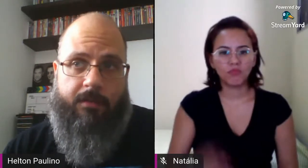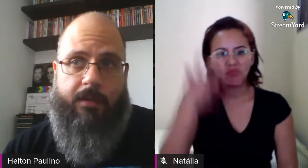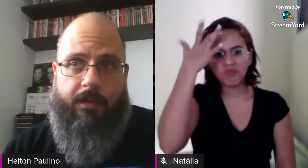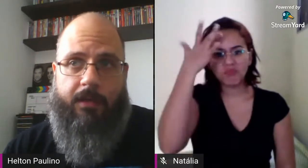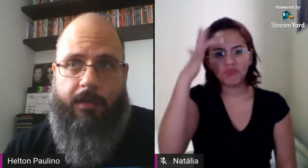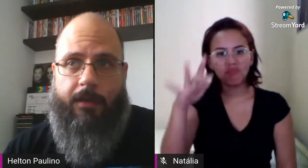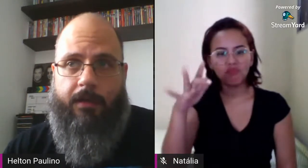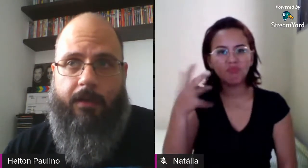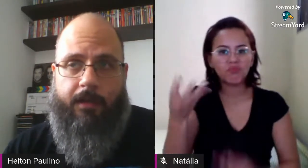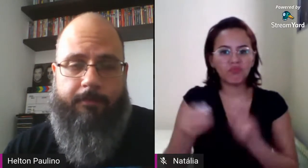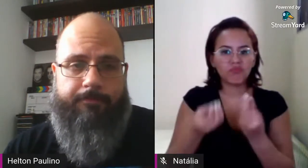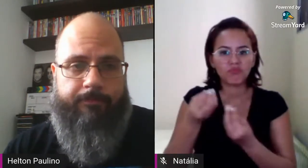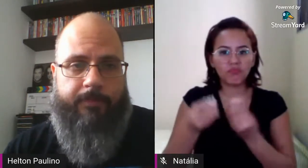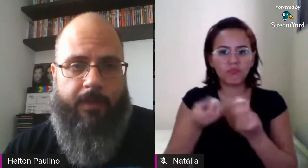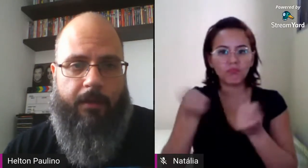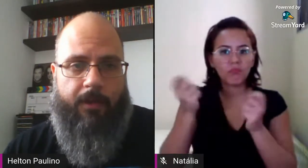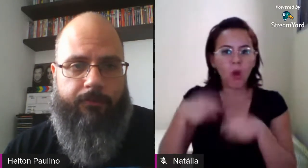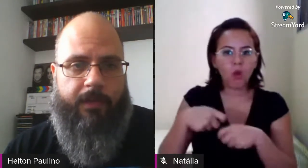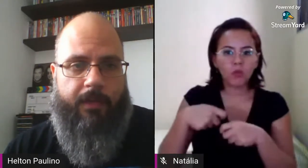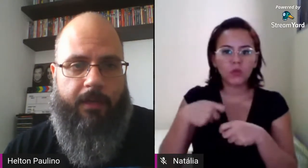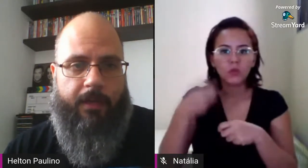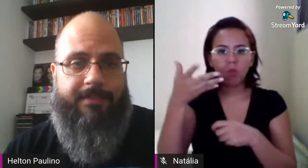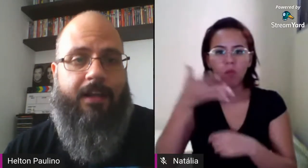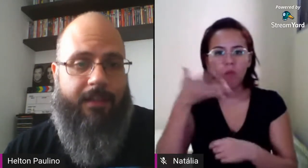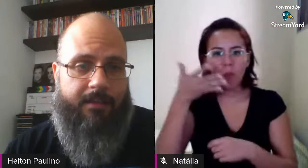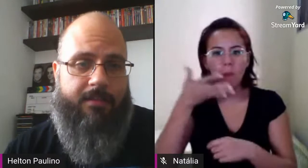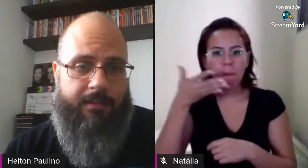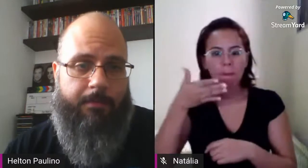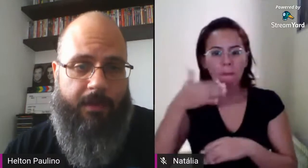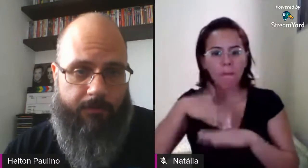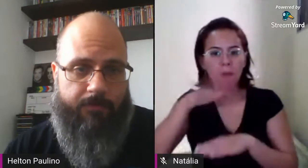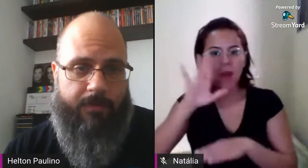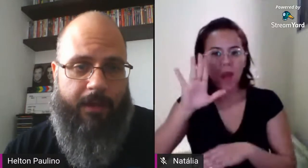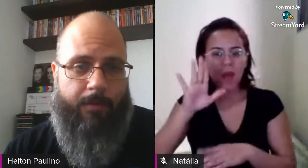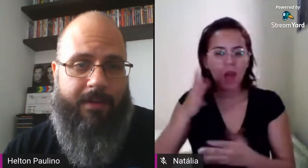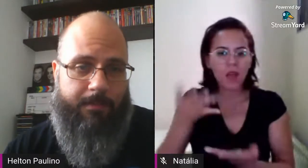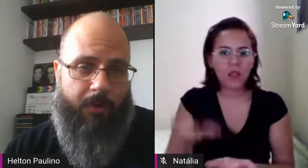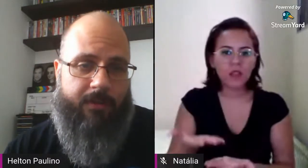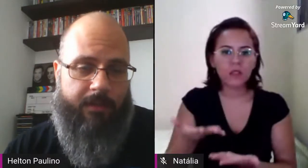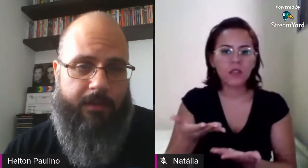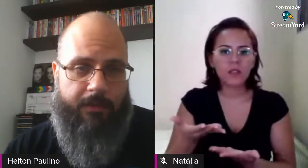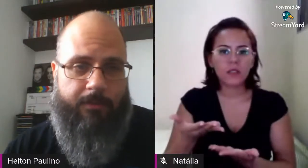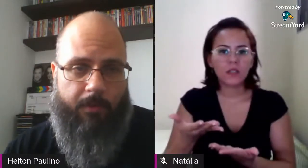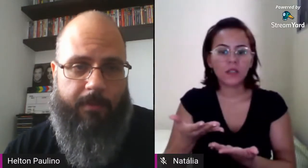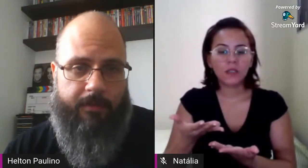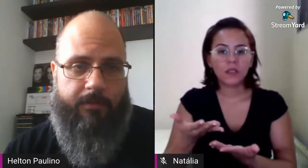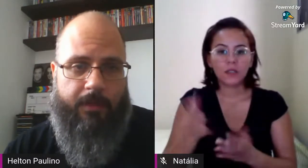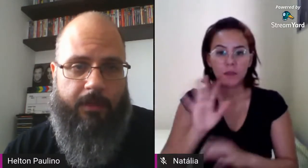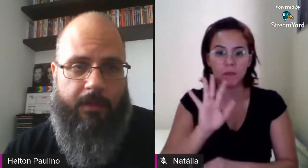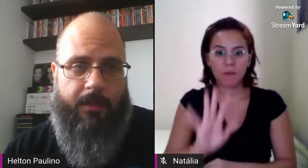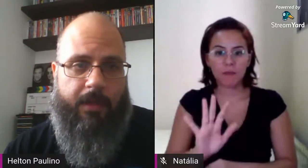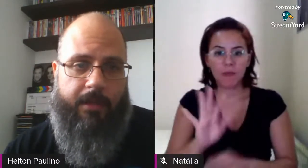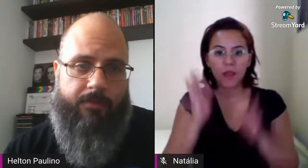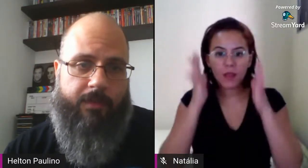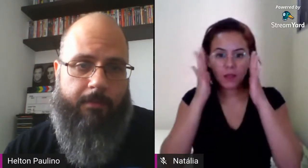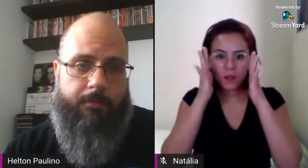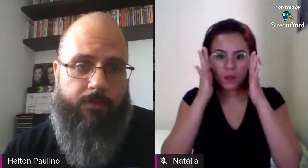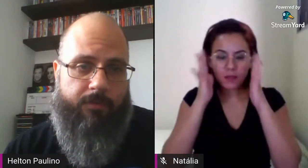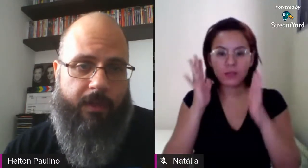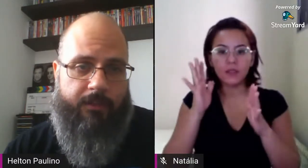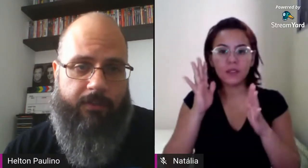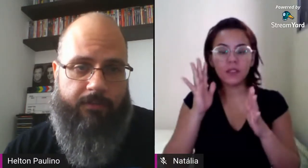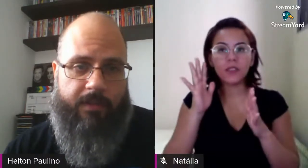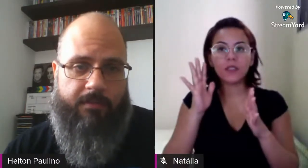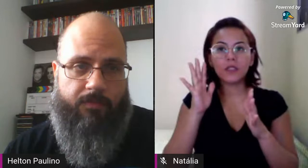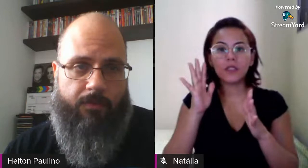mas que eu acho que resgatar sentimentos é o mais importante neste momento. E é isso que